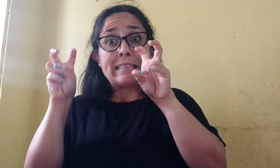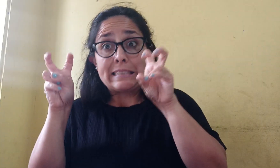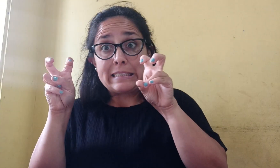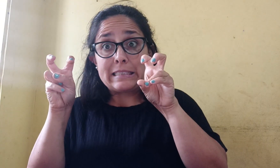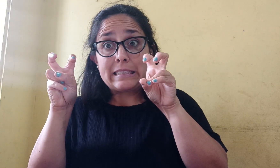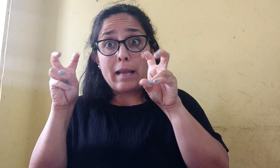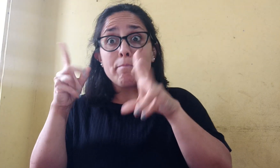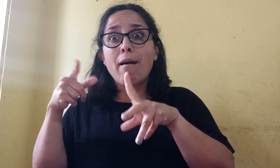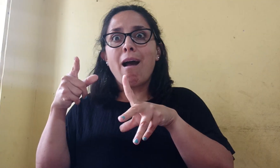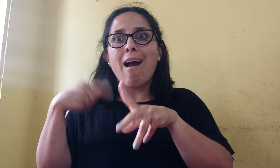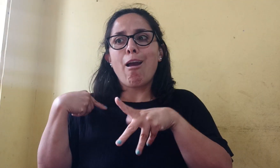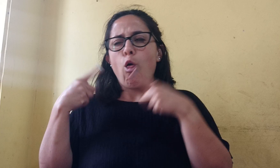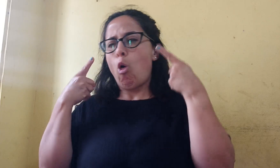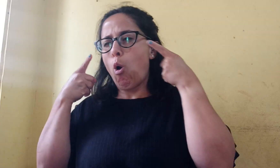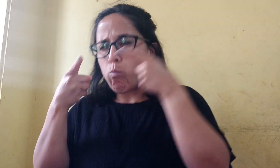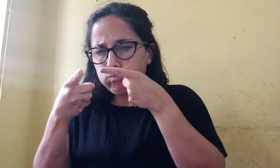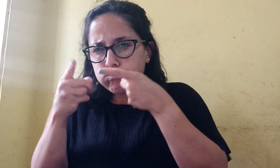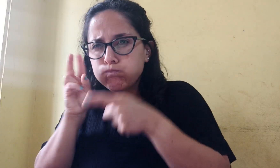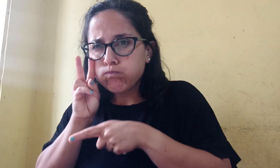principalmente nos vamos a enfocar.